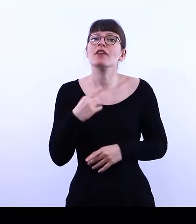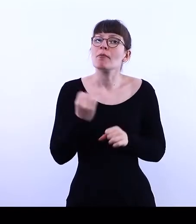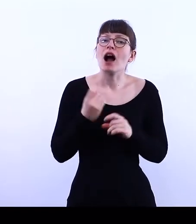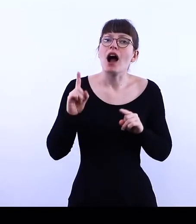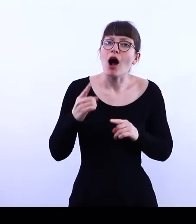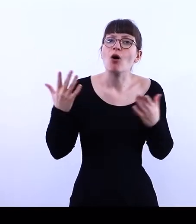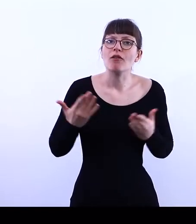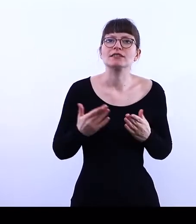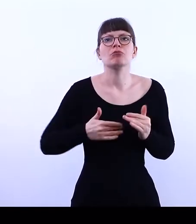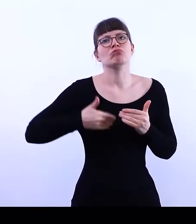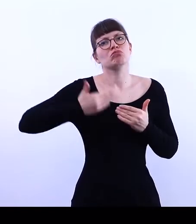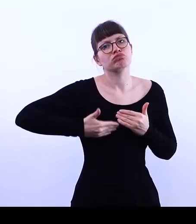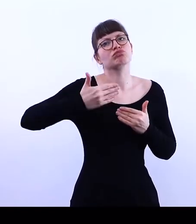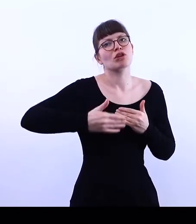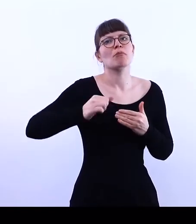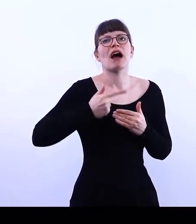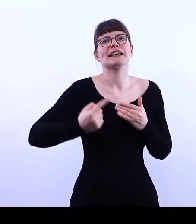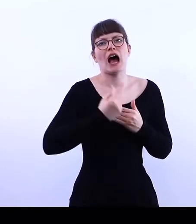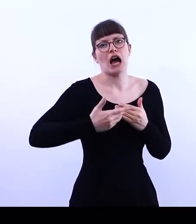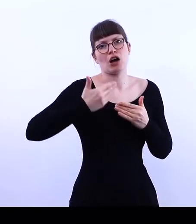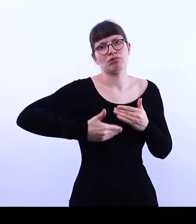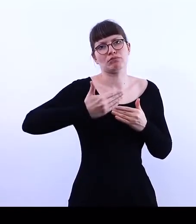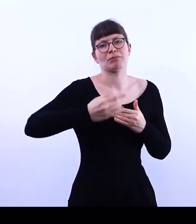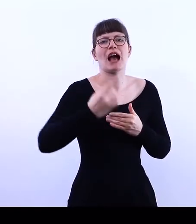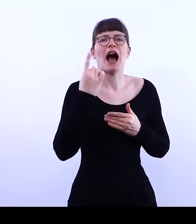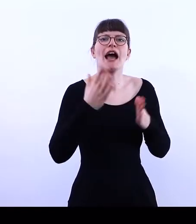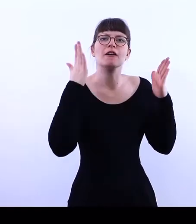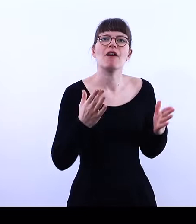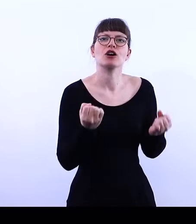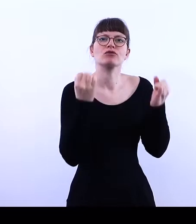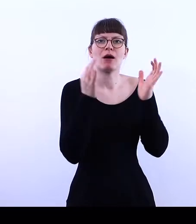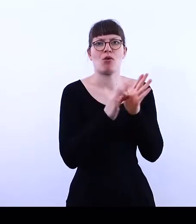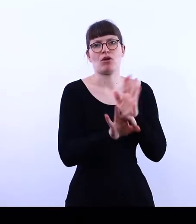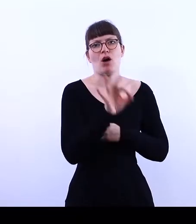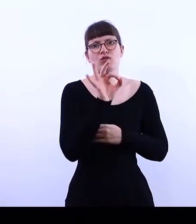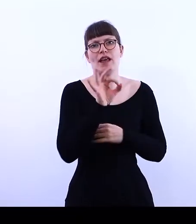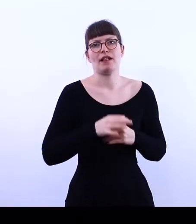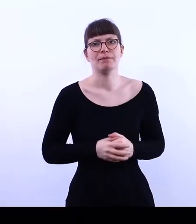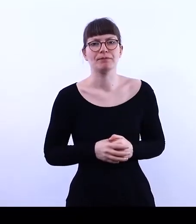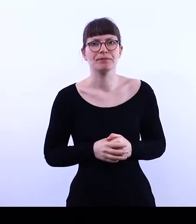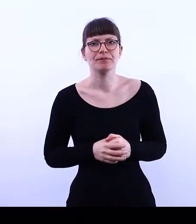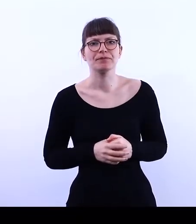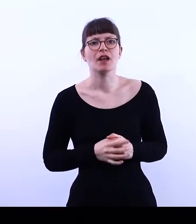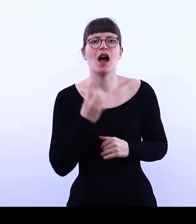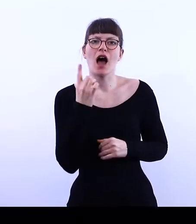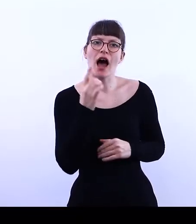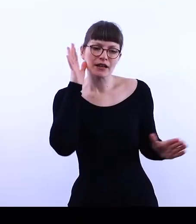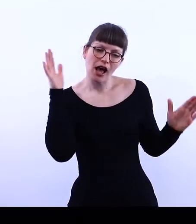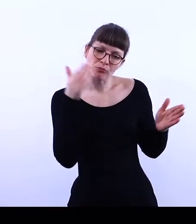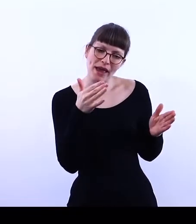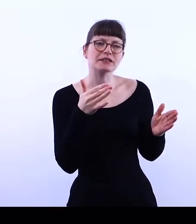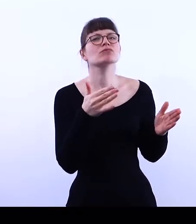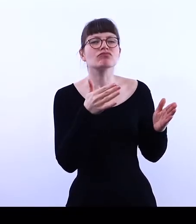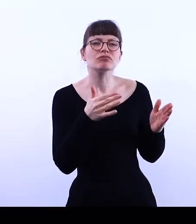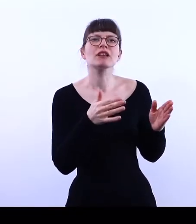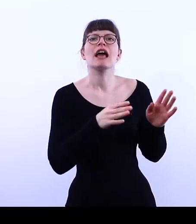wir uns alle paar Jahre einen fachlichen thematischen Schwerpunkt auswählen, also einen Aspekt in der Demokratiearbeit in